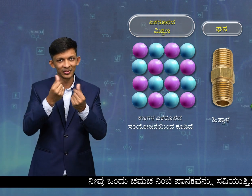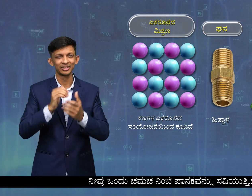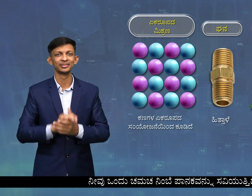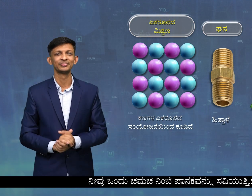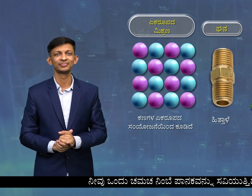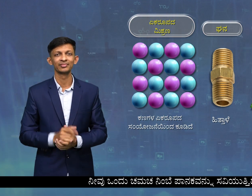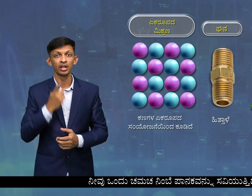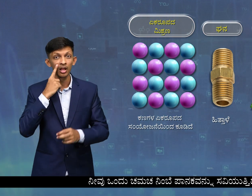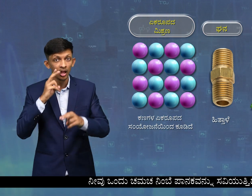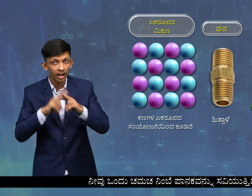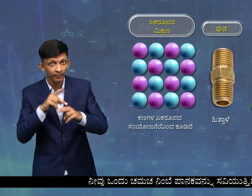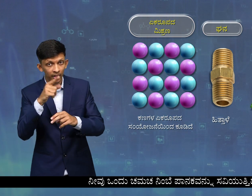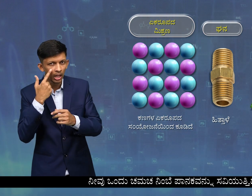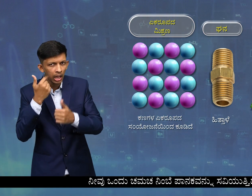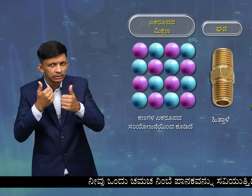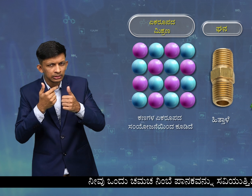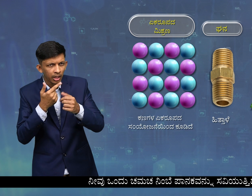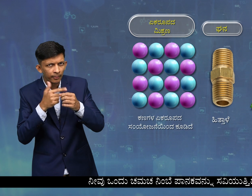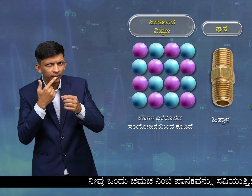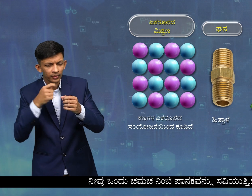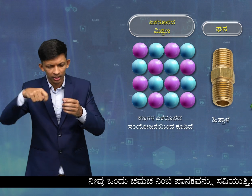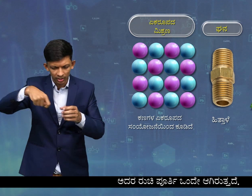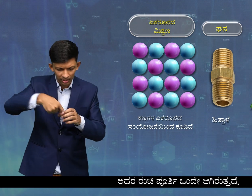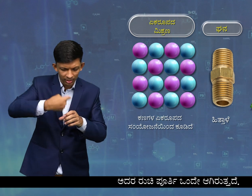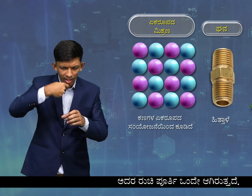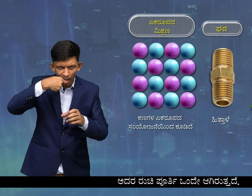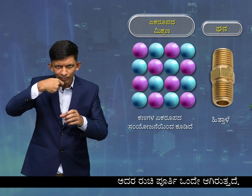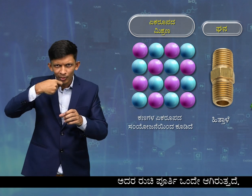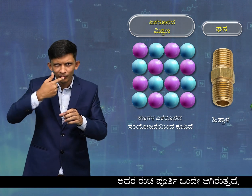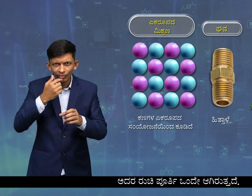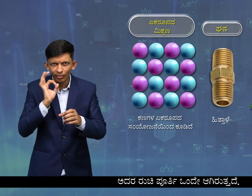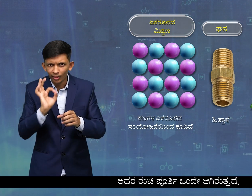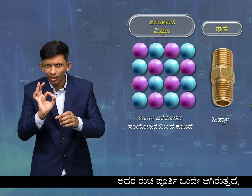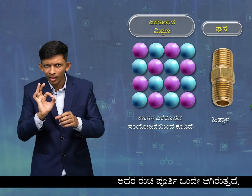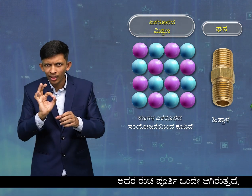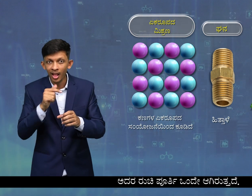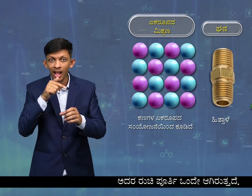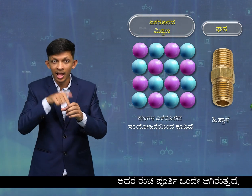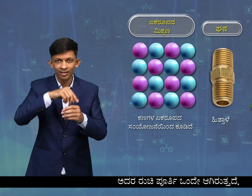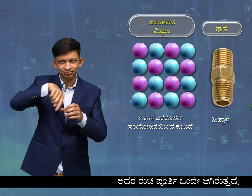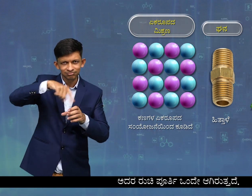ನೀವು 1 ಚಮಚ ನಿಂಬೆ ಪಾನಕವನ್ನು ಸವಿಯುತ್ತಿದ್ದರೆ ಅದರ ರುಚಿ ಪೂರ್ತಿ ಒಂದೇ ಆಗಿರುತ್ತದೆ.